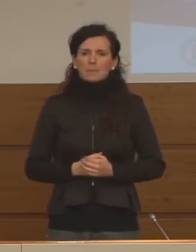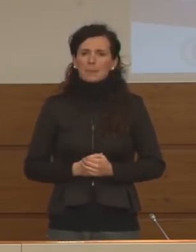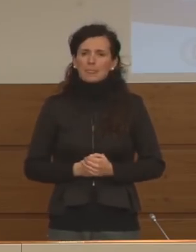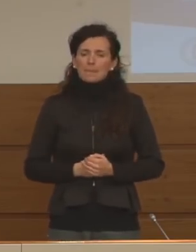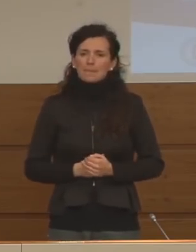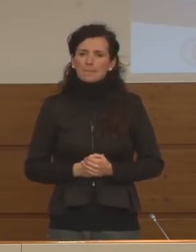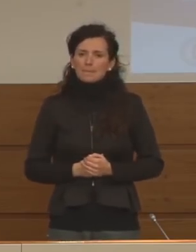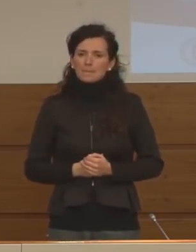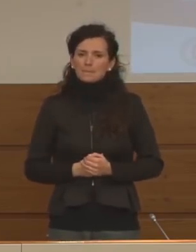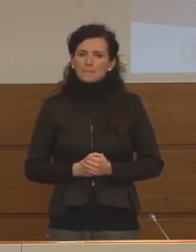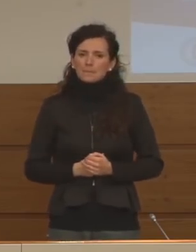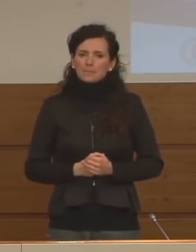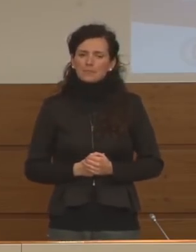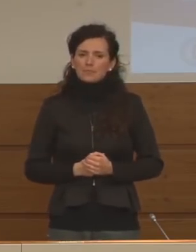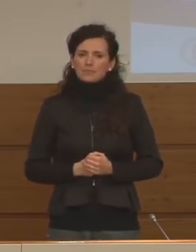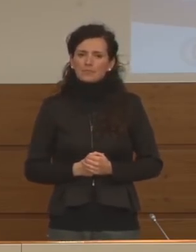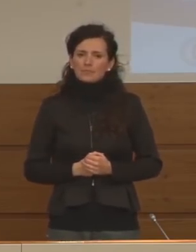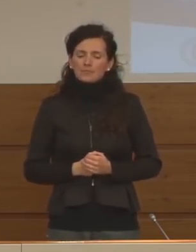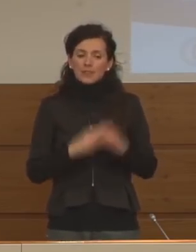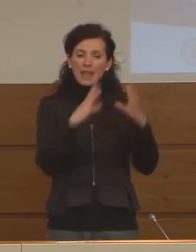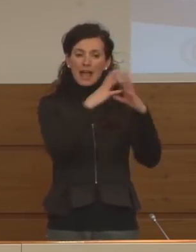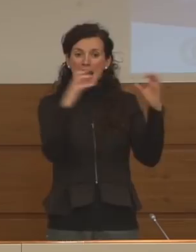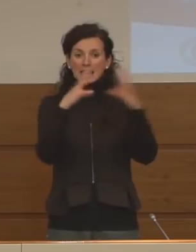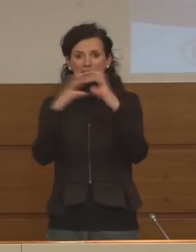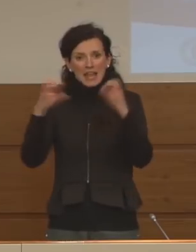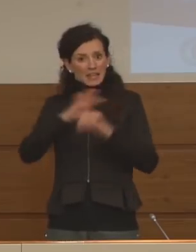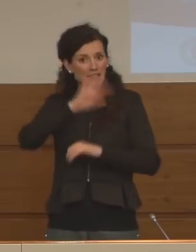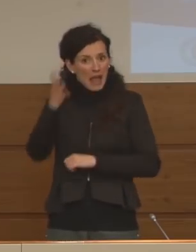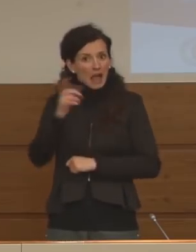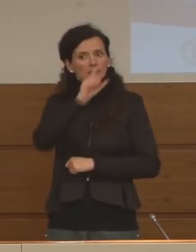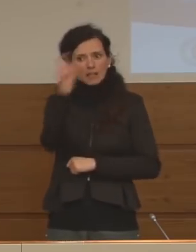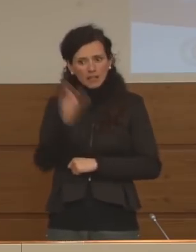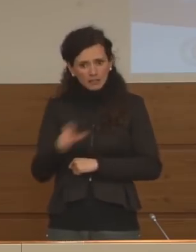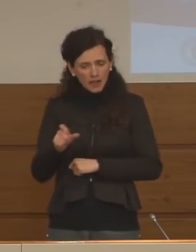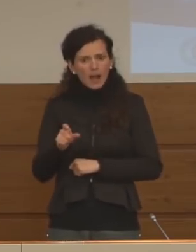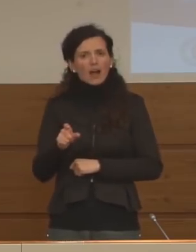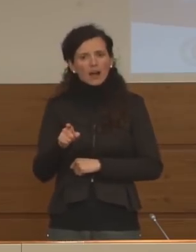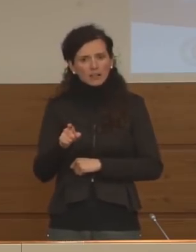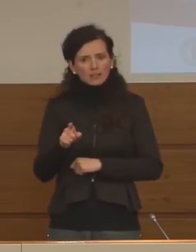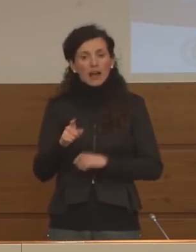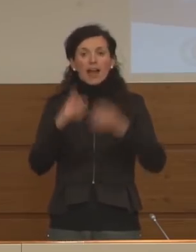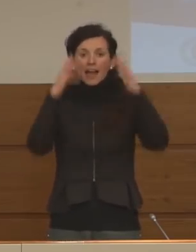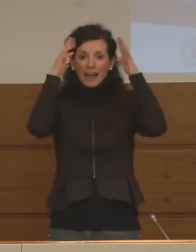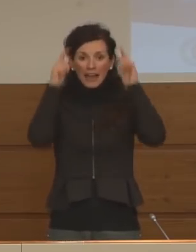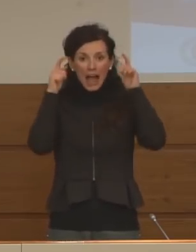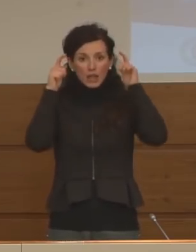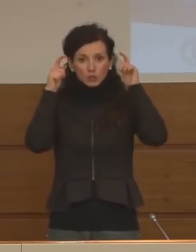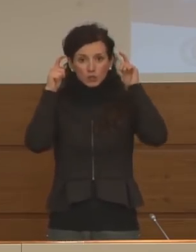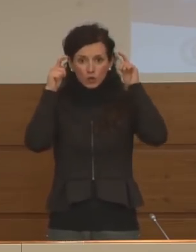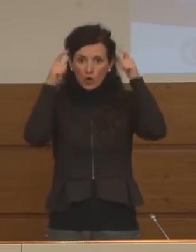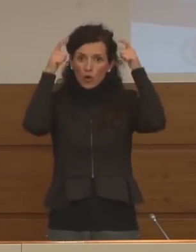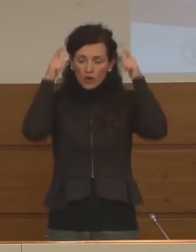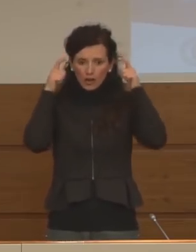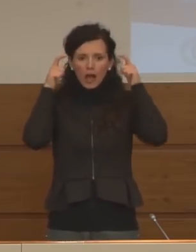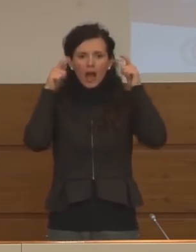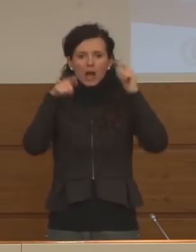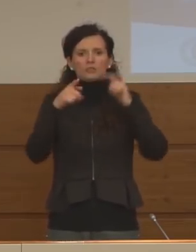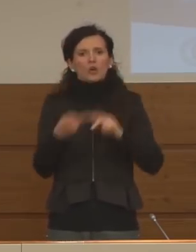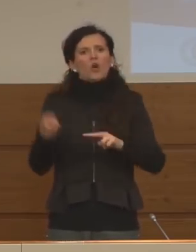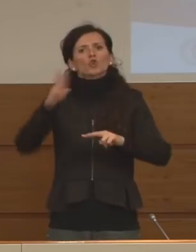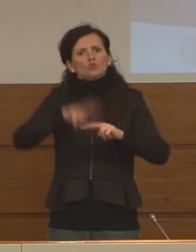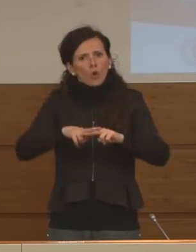altre aziende italiane hanno raddoppiato la produzione dei caschi che servono